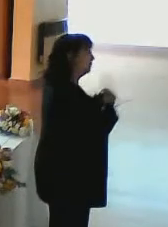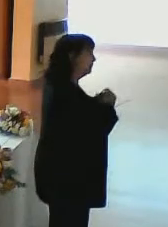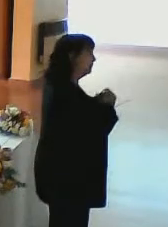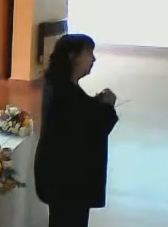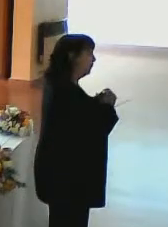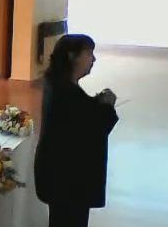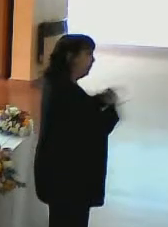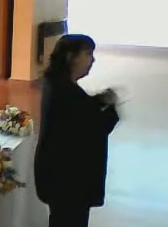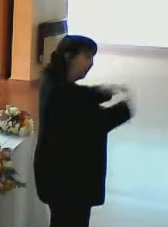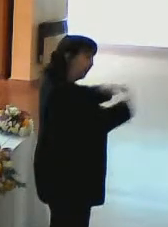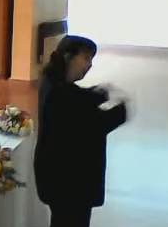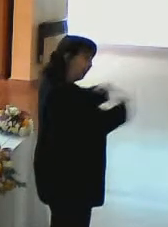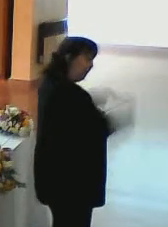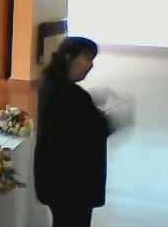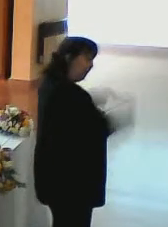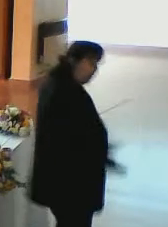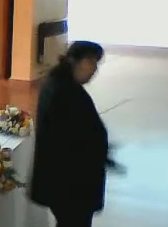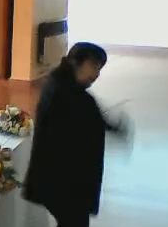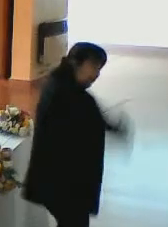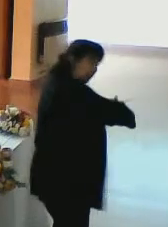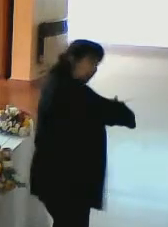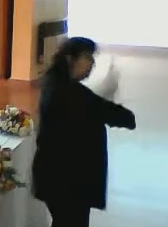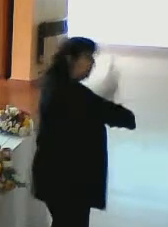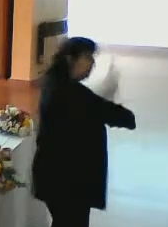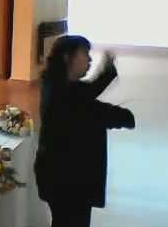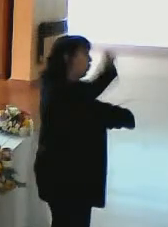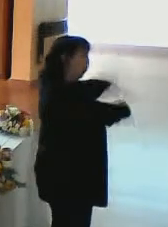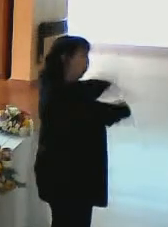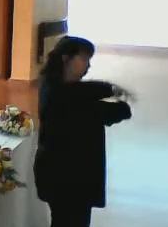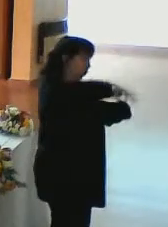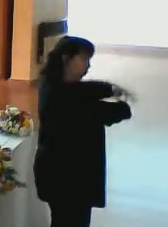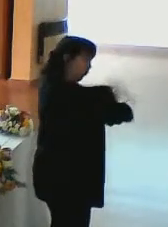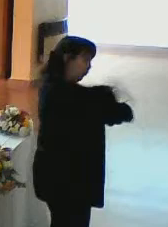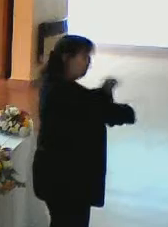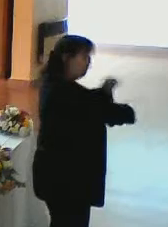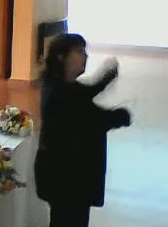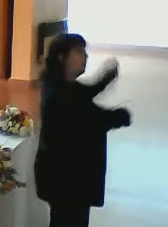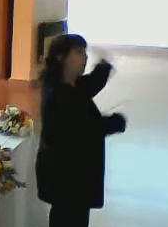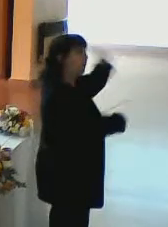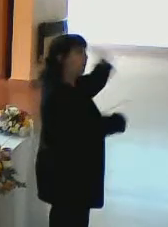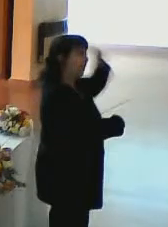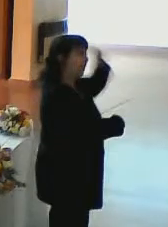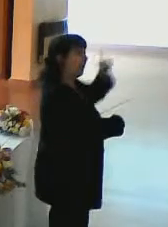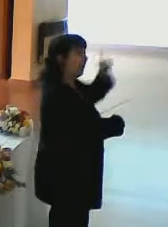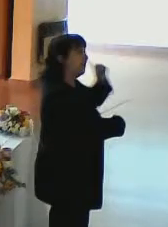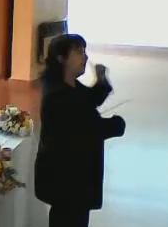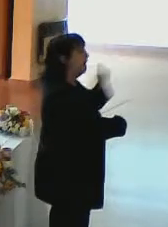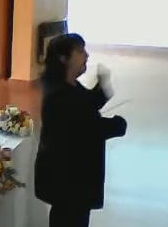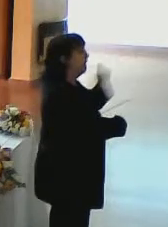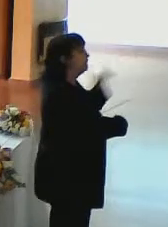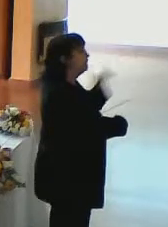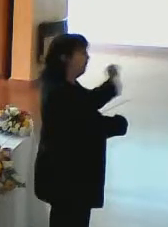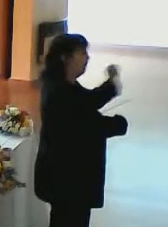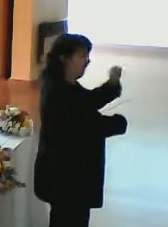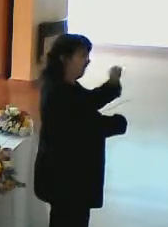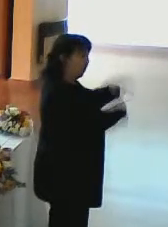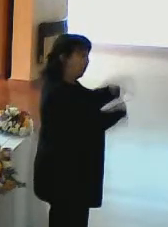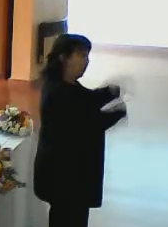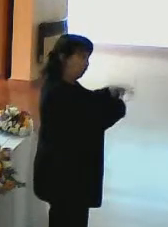de familia, o sea, todo el profesional que está a cargo de los chicos, tiene un rol importantísimo. En realidad